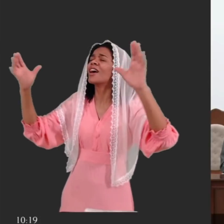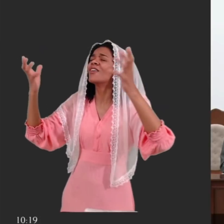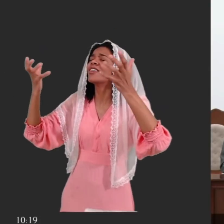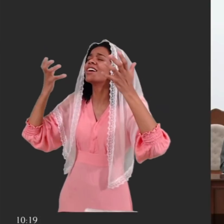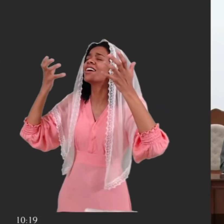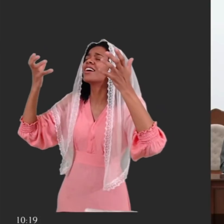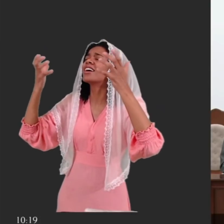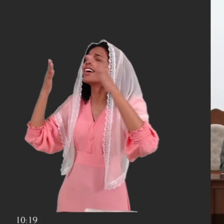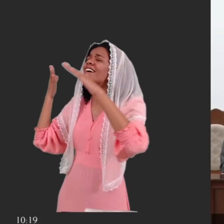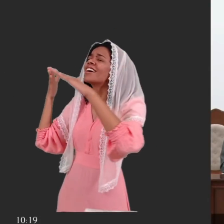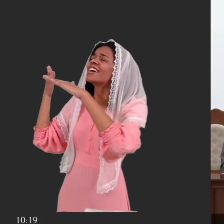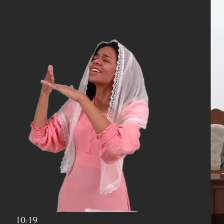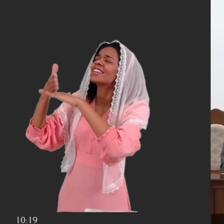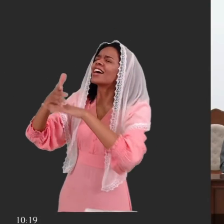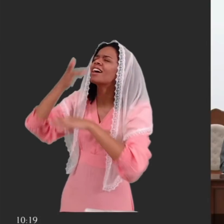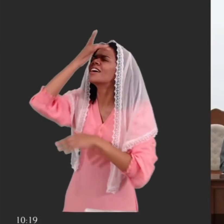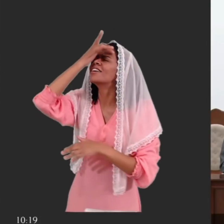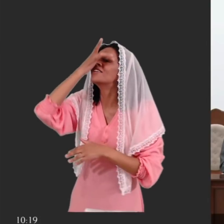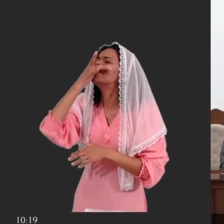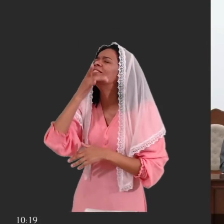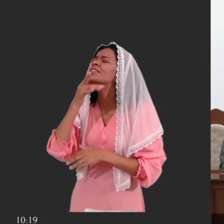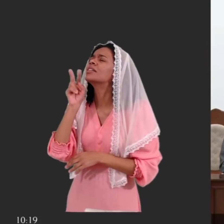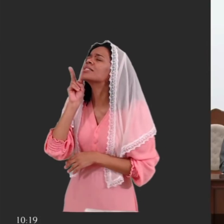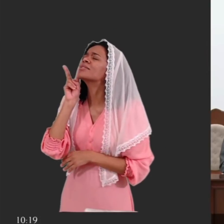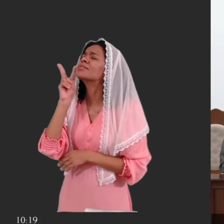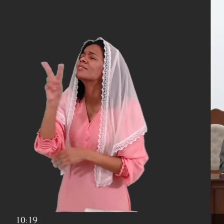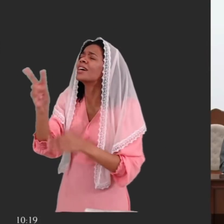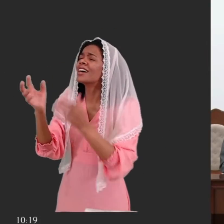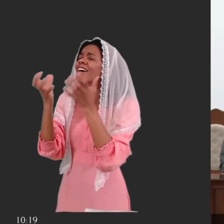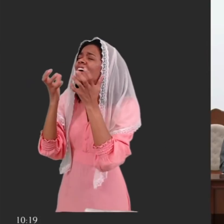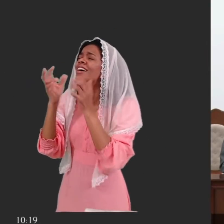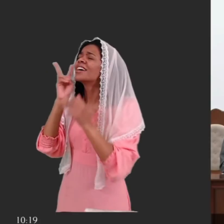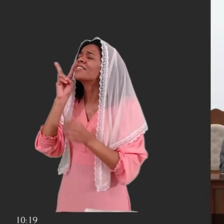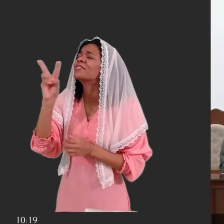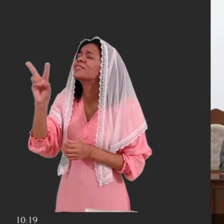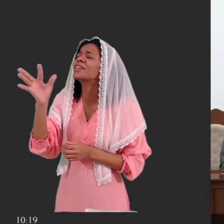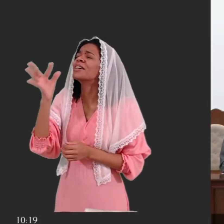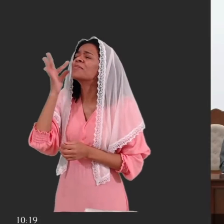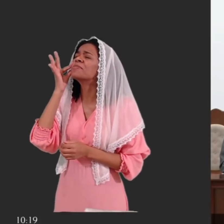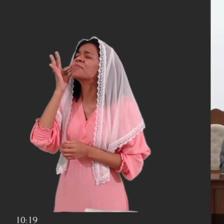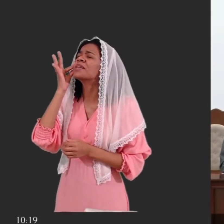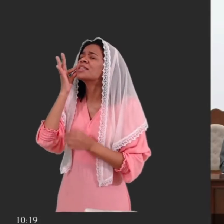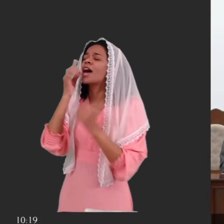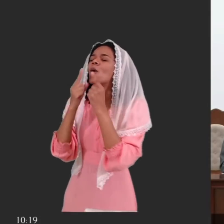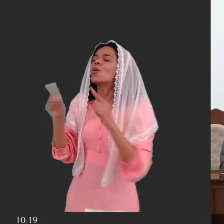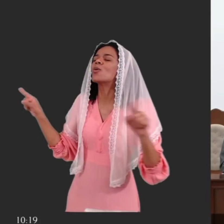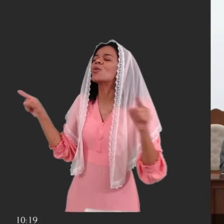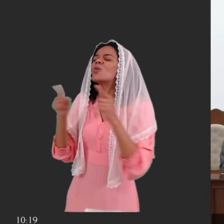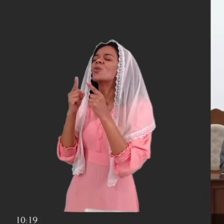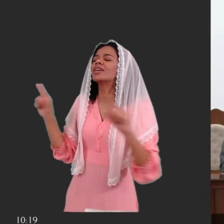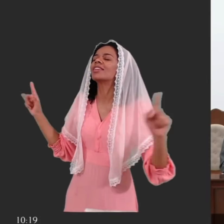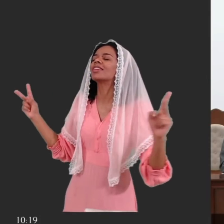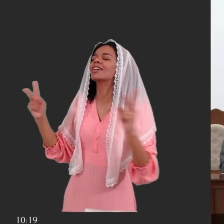queremos ver a tua face, queremos cantar o hino da vitória, Senhor, mas para isso